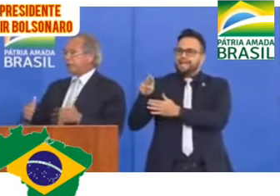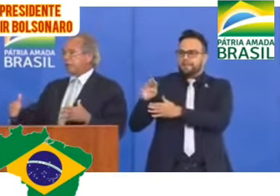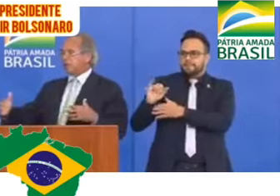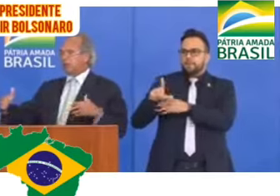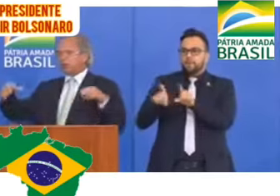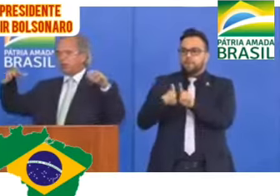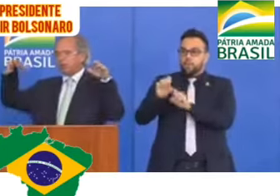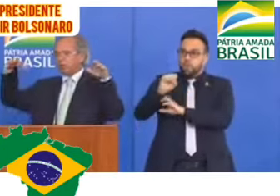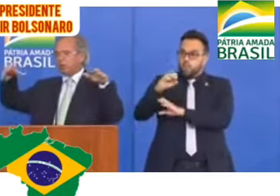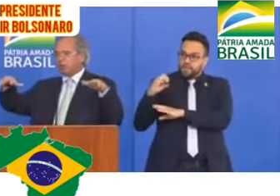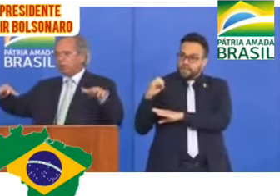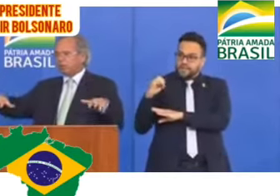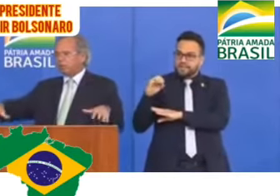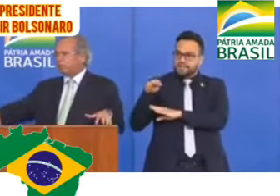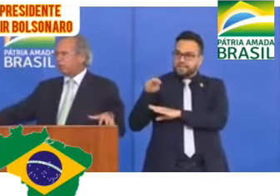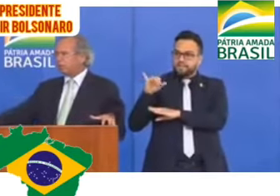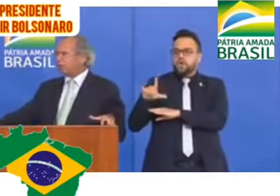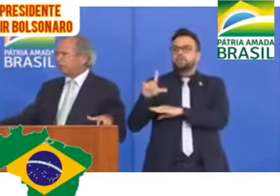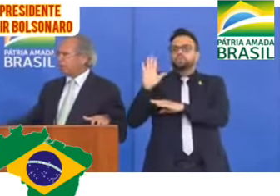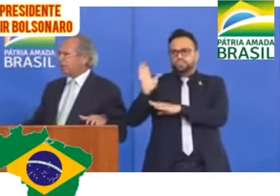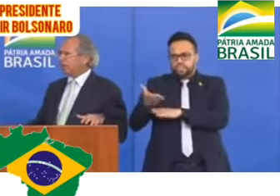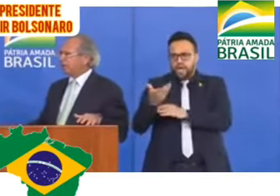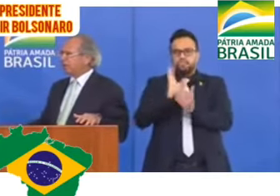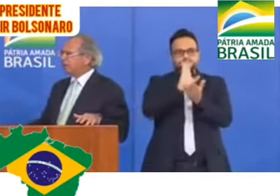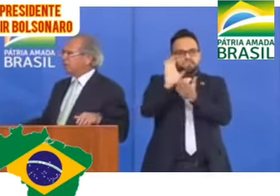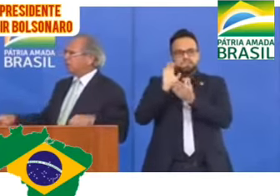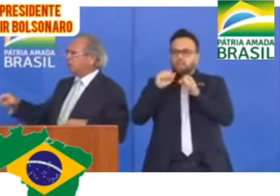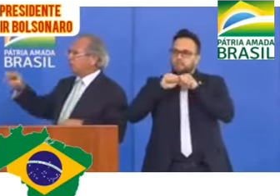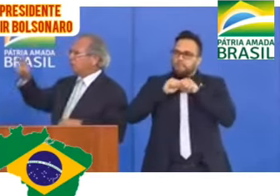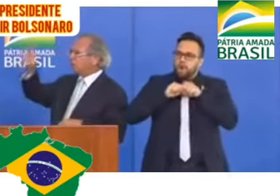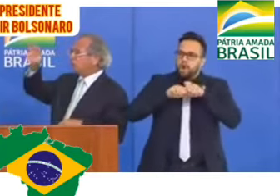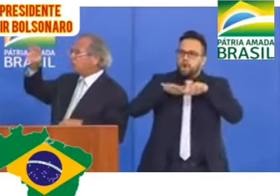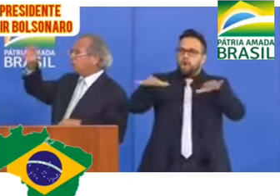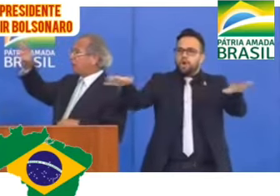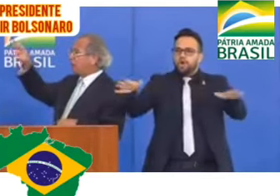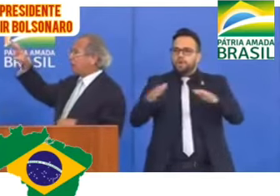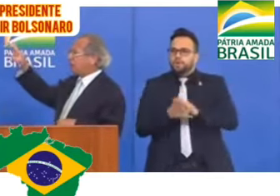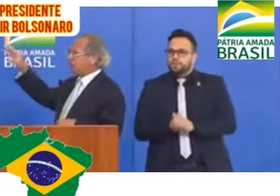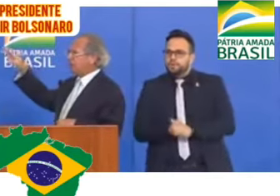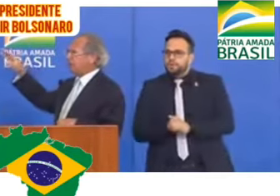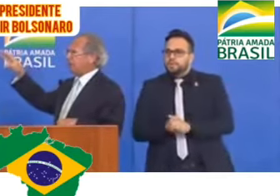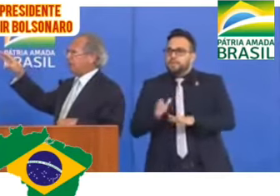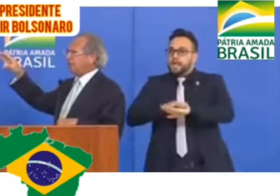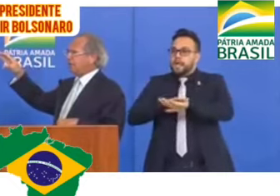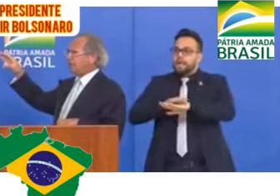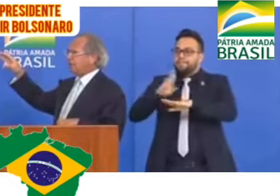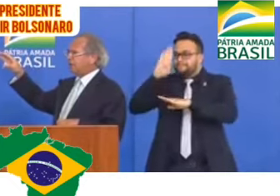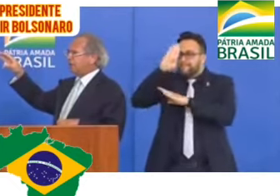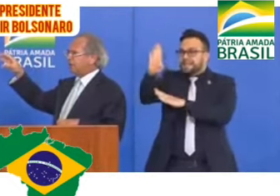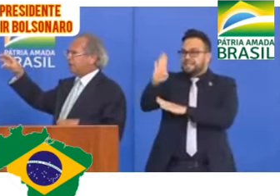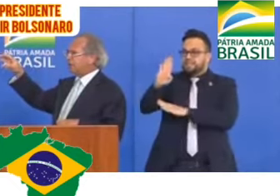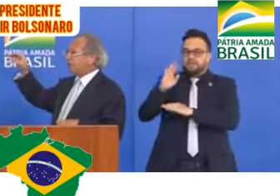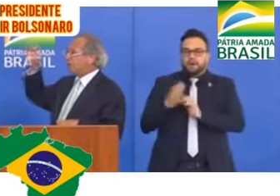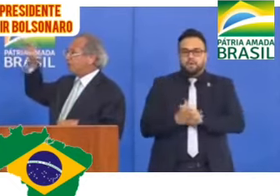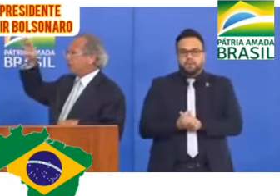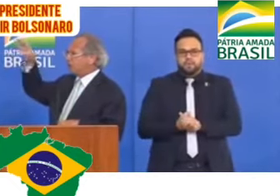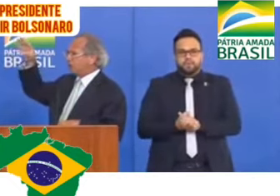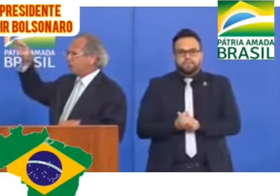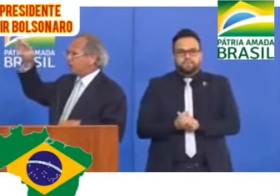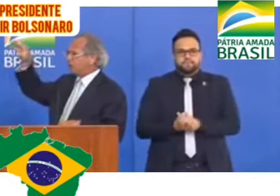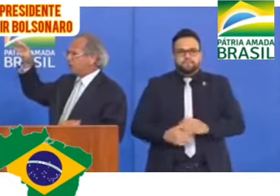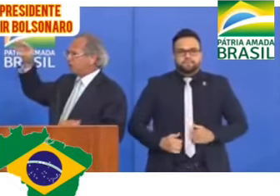outros 82 elas distribuem para toda a camada. Então nós pegamos justamente os cabeças de chave, lá